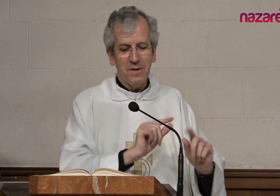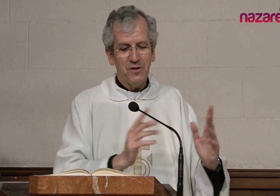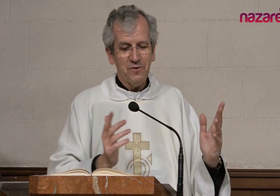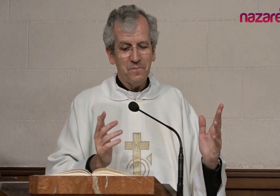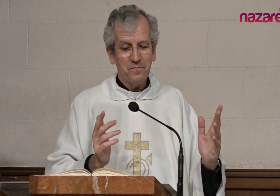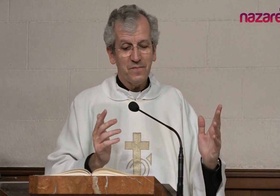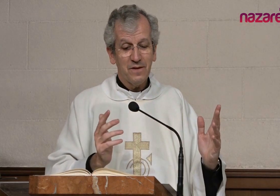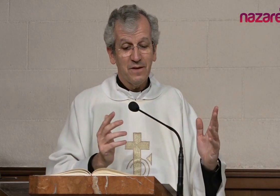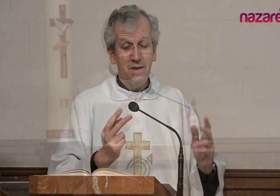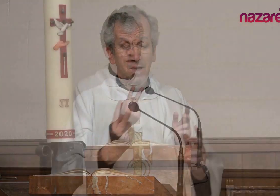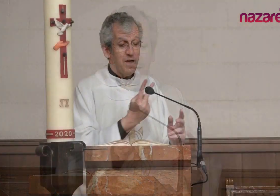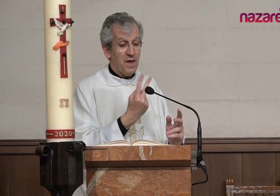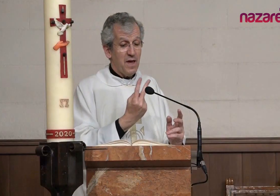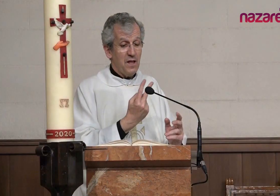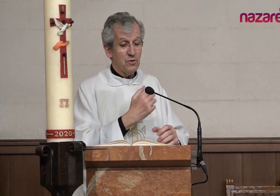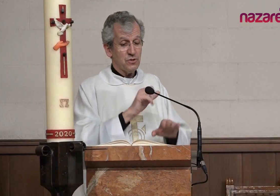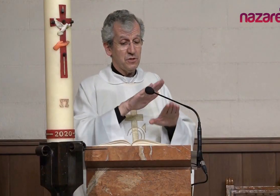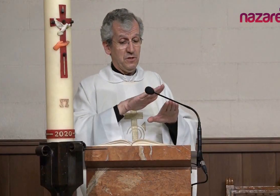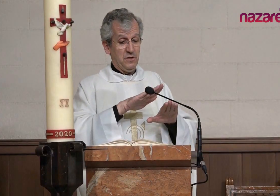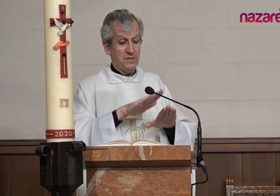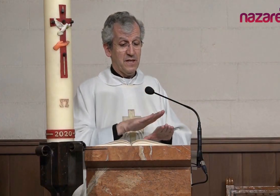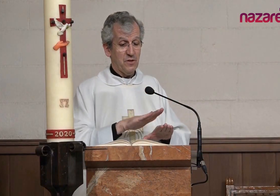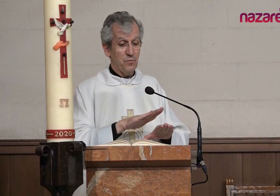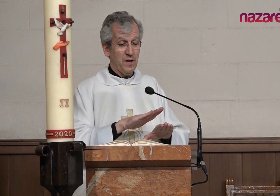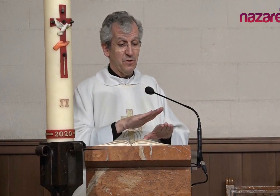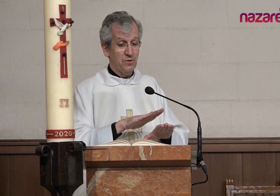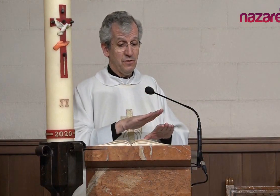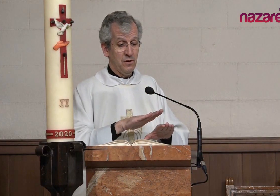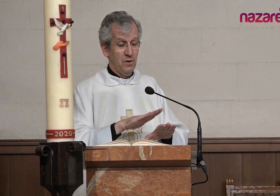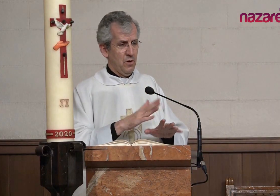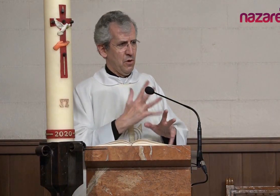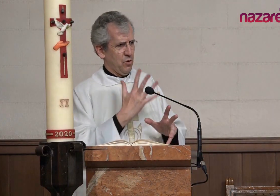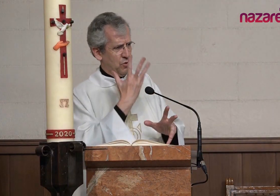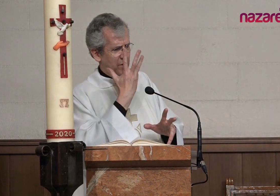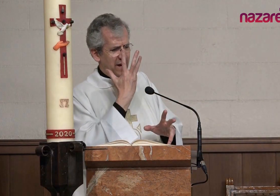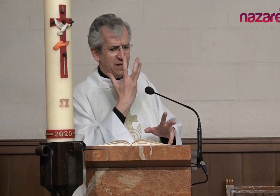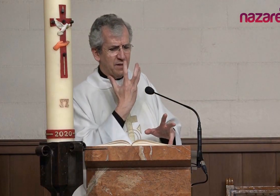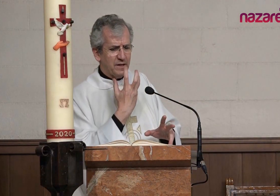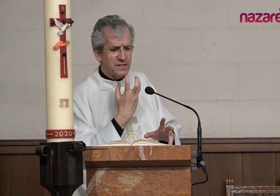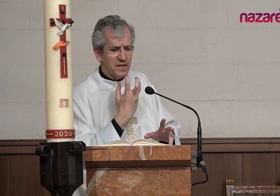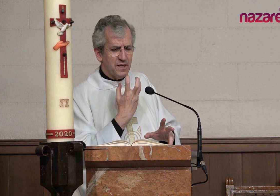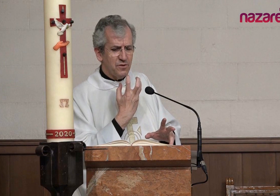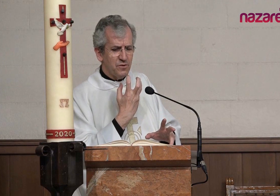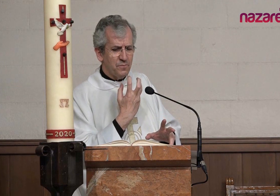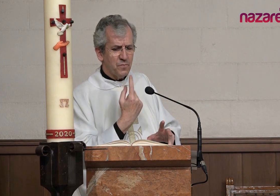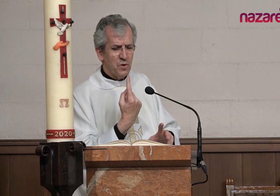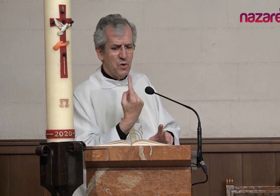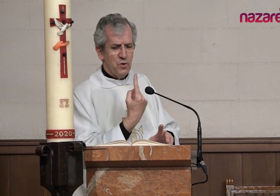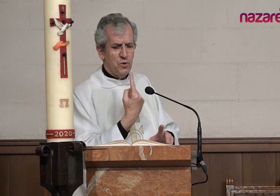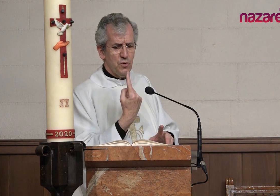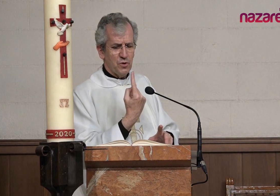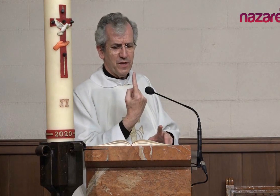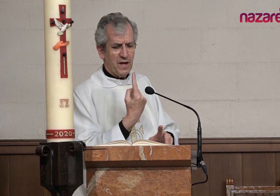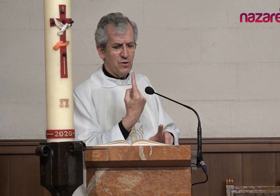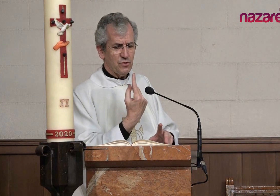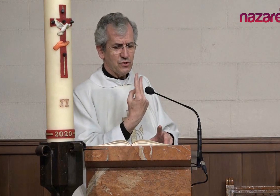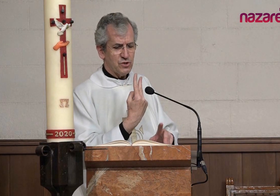camino? Ellos se detuvieron con aire entristecido y uno de